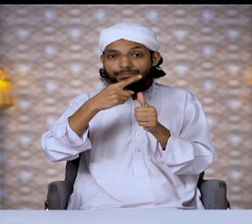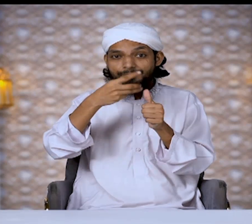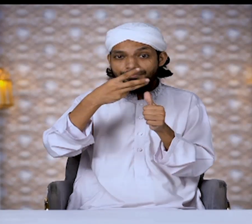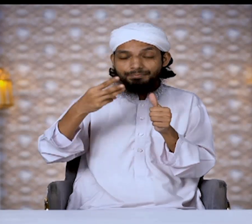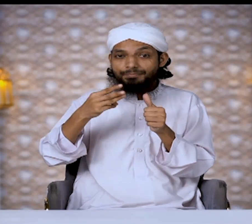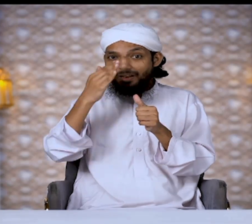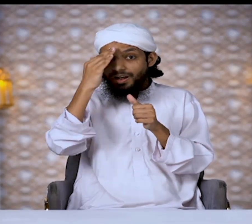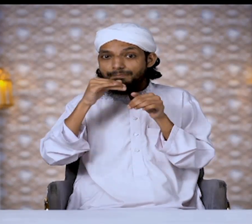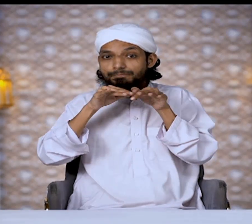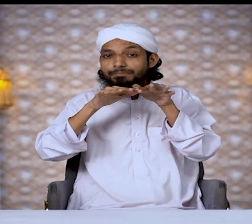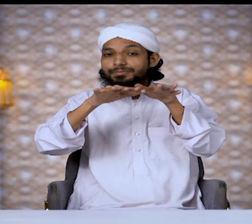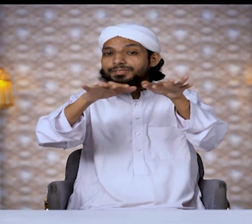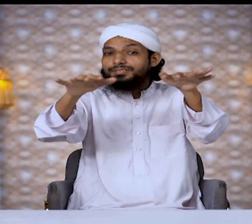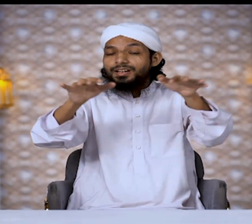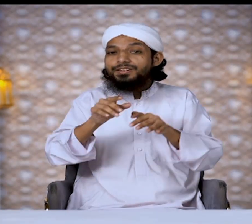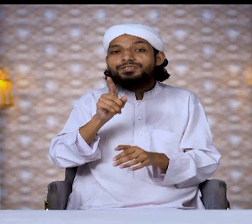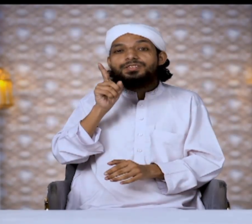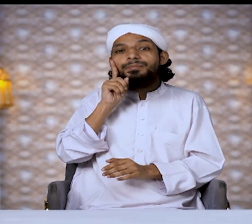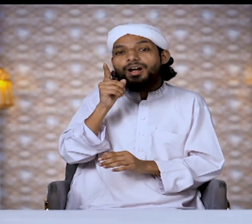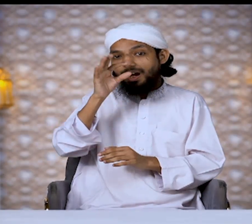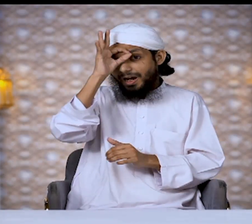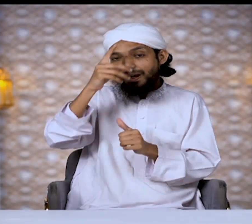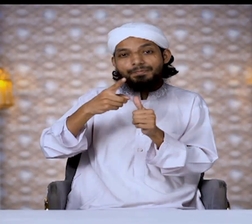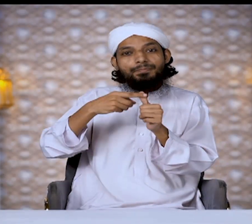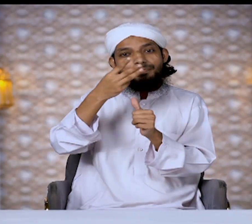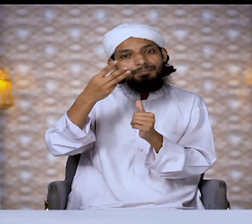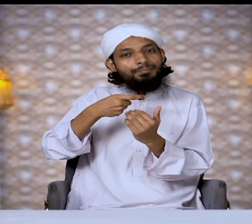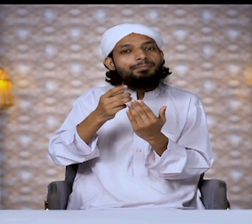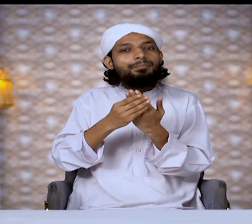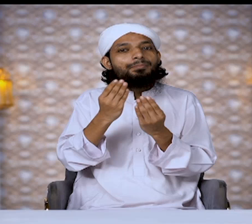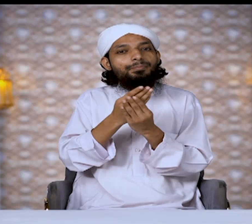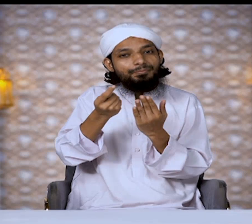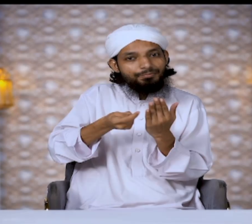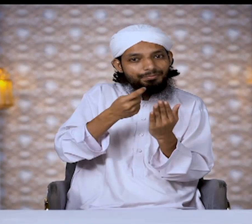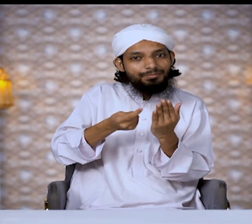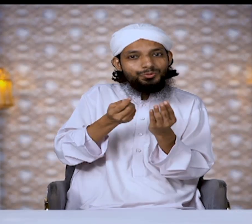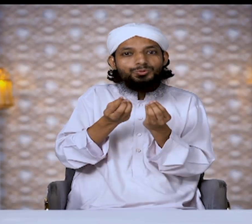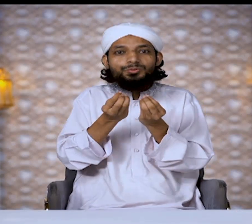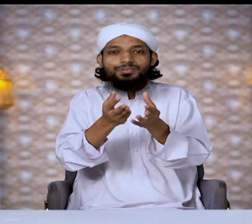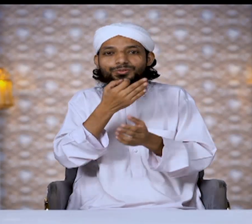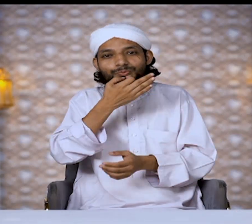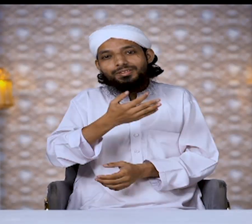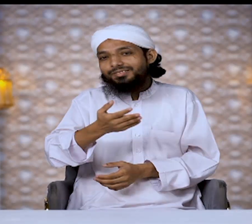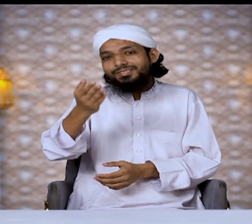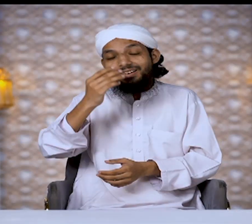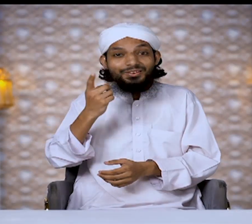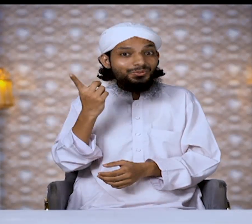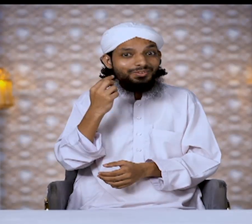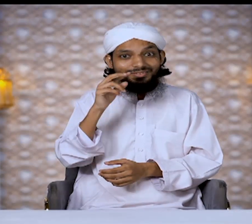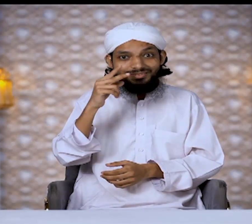ہوا ہے موجزن تحریر میں، جب قلم تو نے اٹھایا اے امام احمد رضا۔ سبحان اللہ، سنا آپ نے کہ اعلیٰ